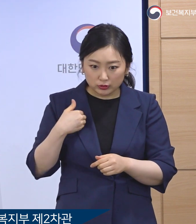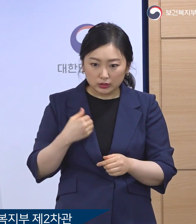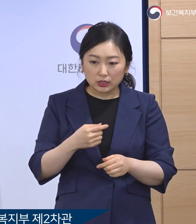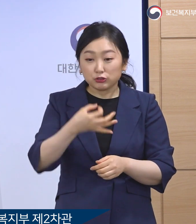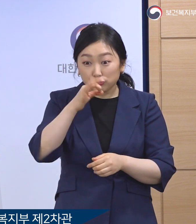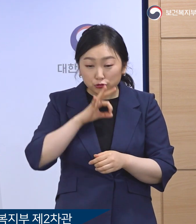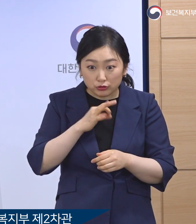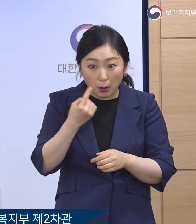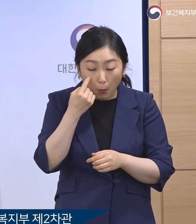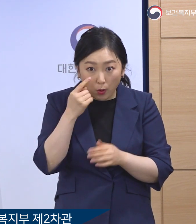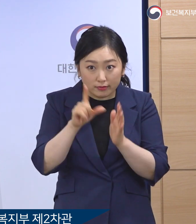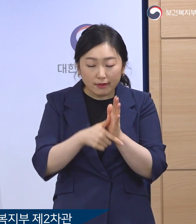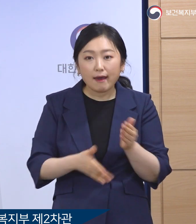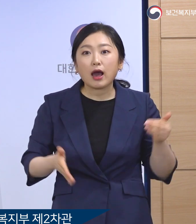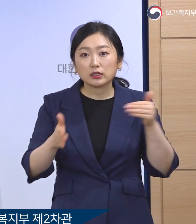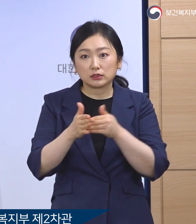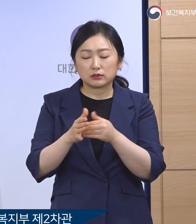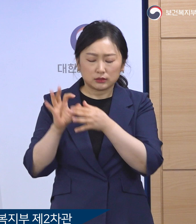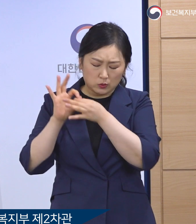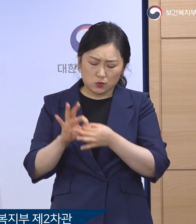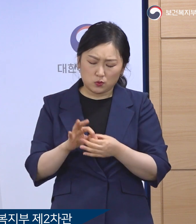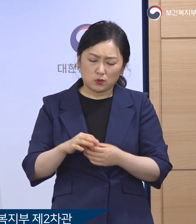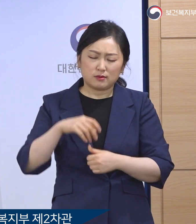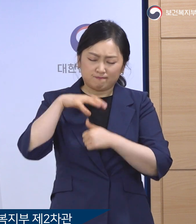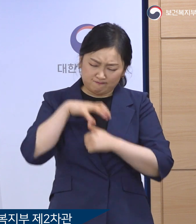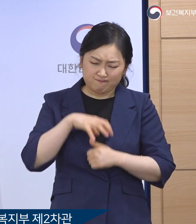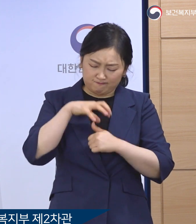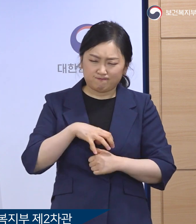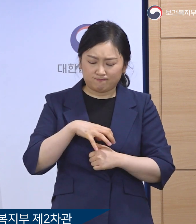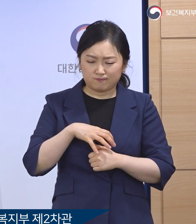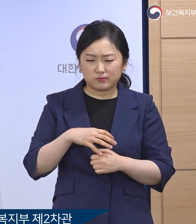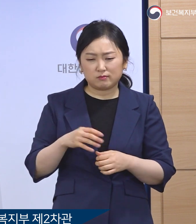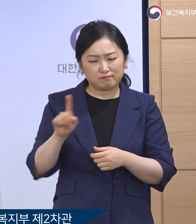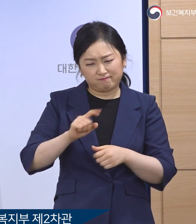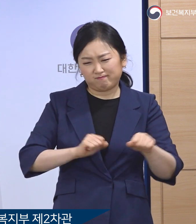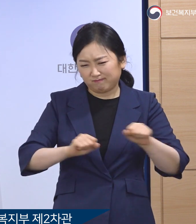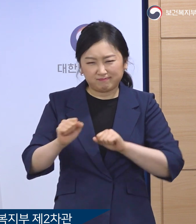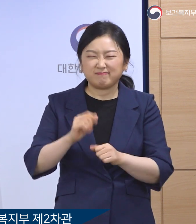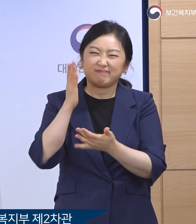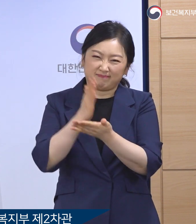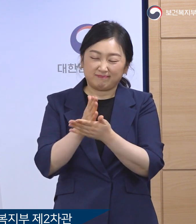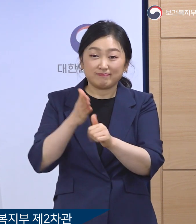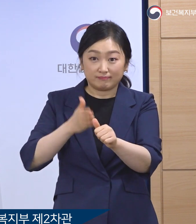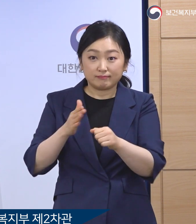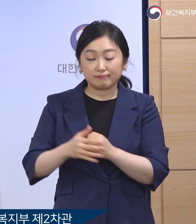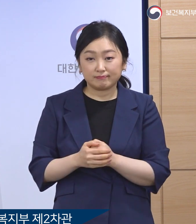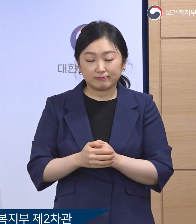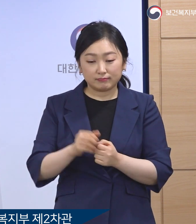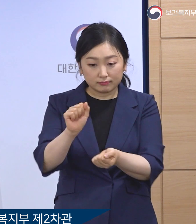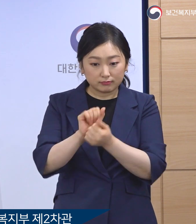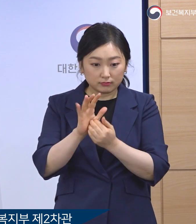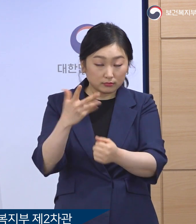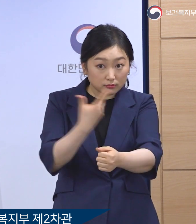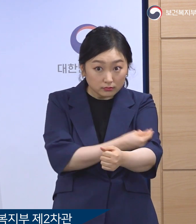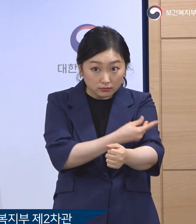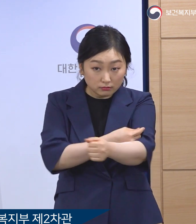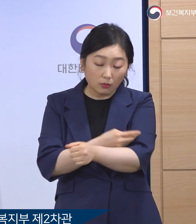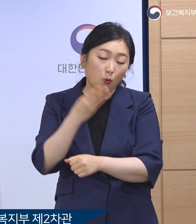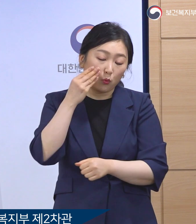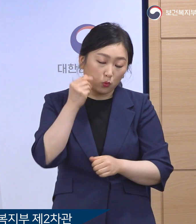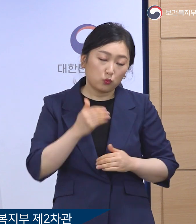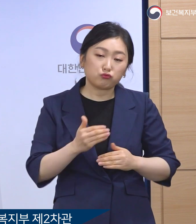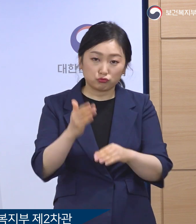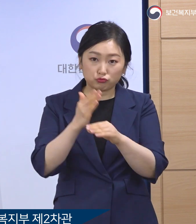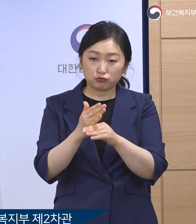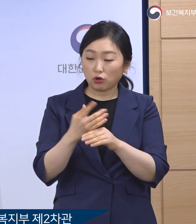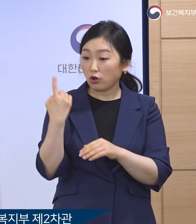노력이 중요한 시기입니다. 예방접종은 순조롭게 진행되고 있습니다. 어제까지 전